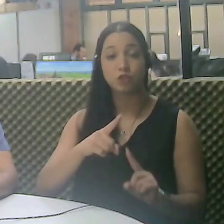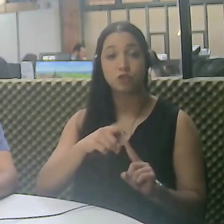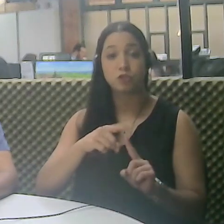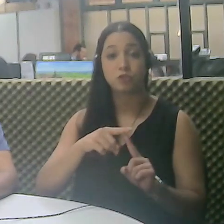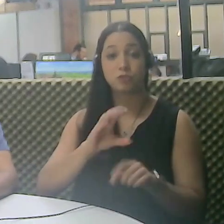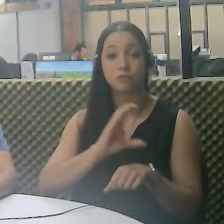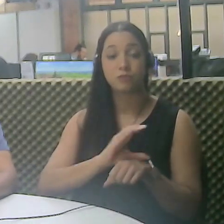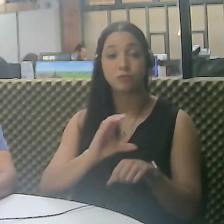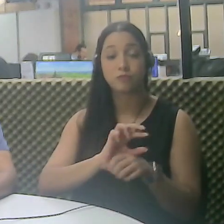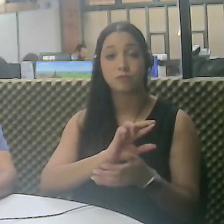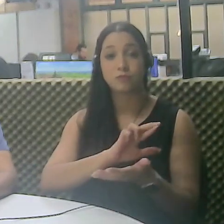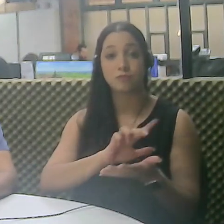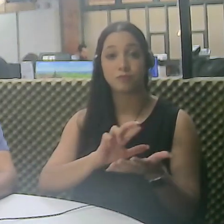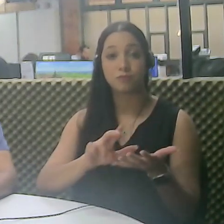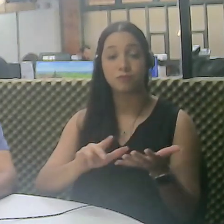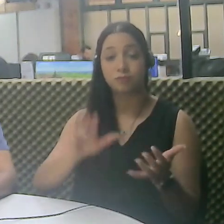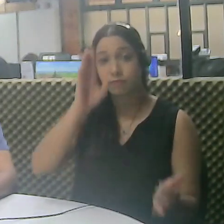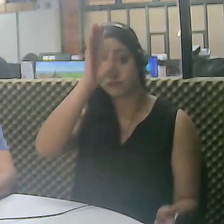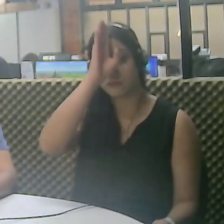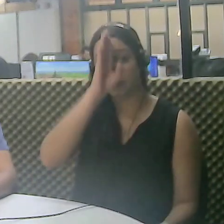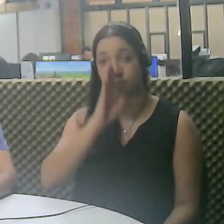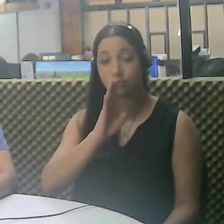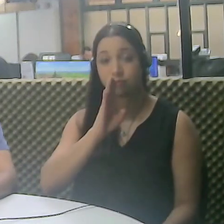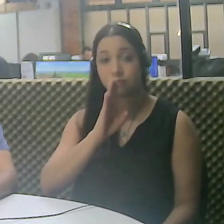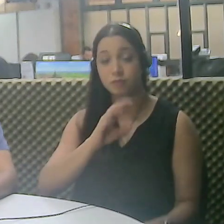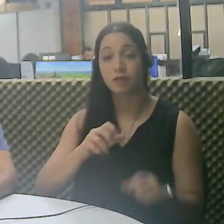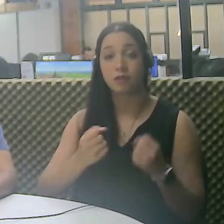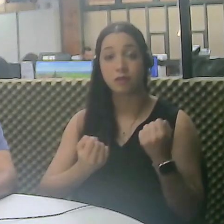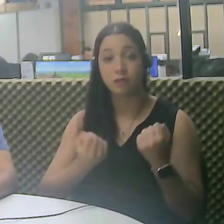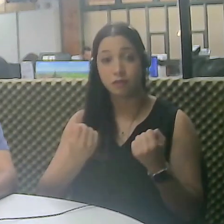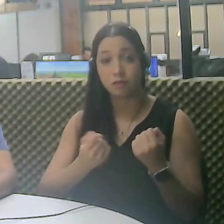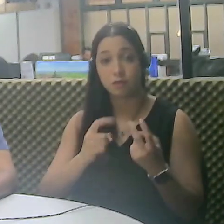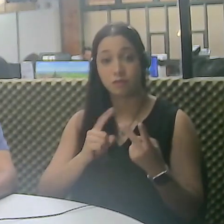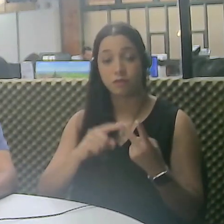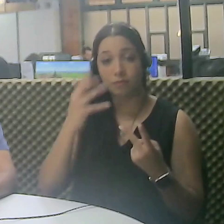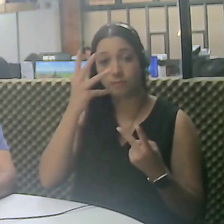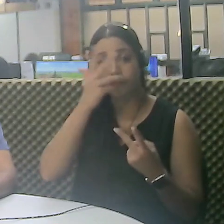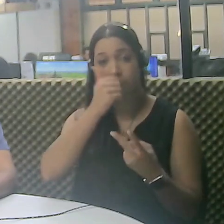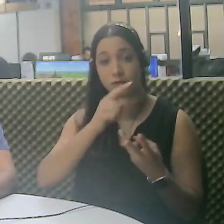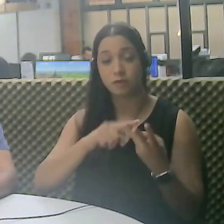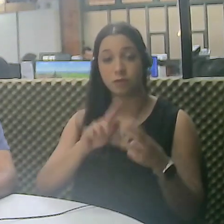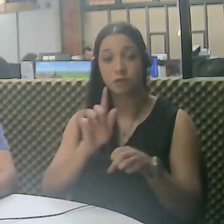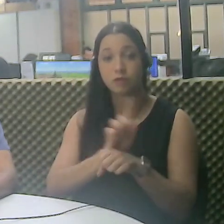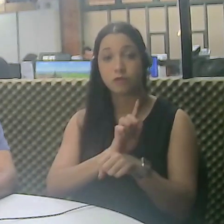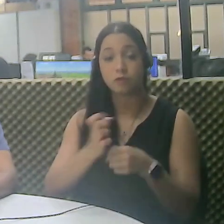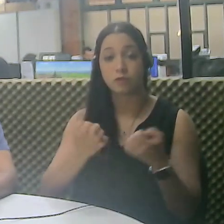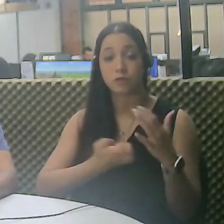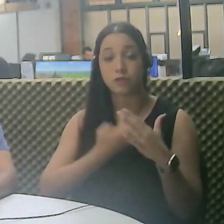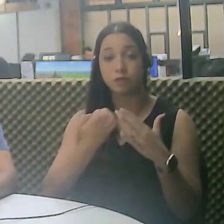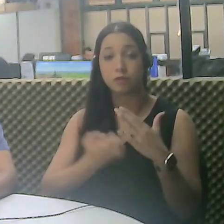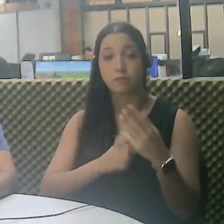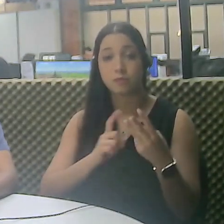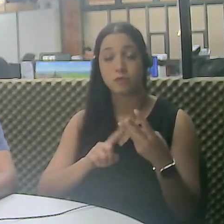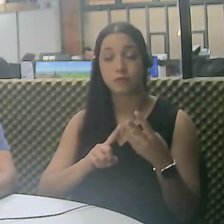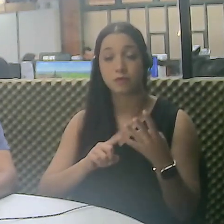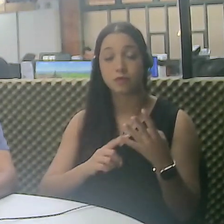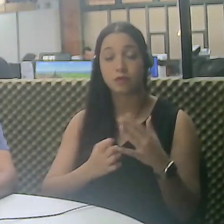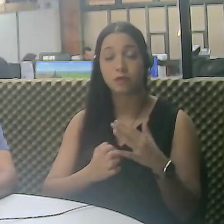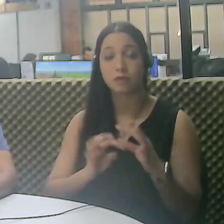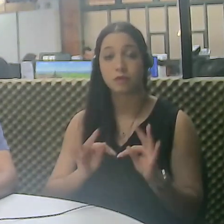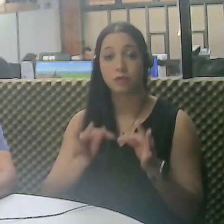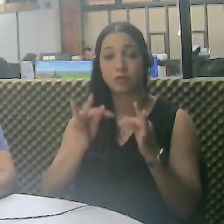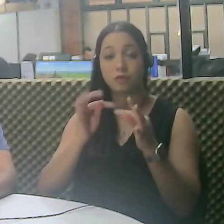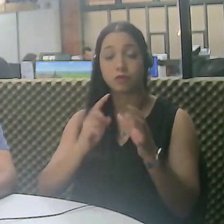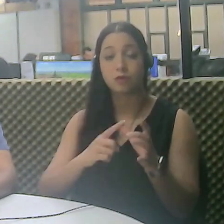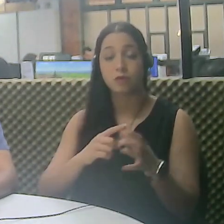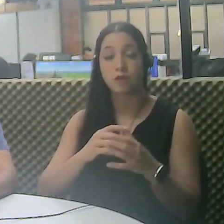cursos profissionalizantes gratuitos nas áreas automotiva, de beleza, gestão empresarial, tecnologia, gastronomia